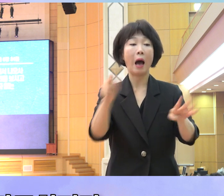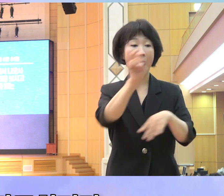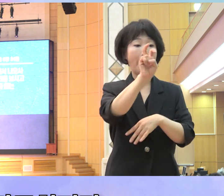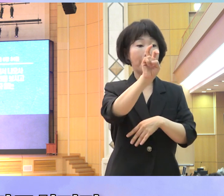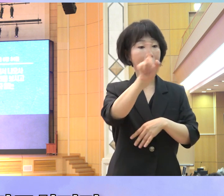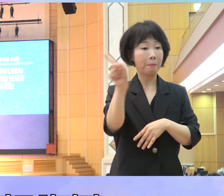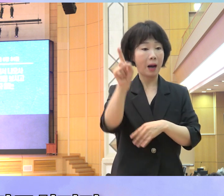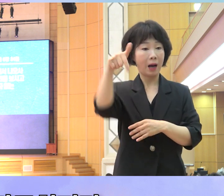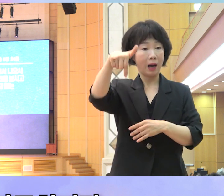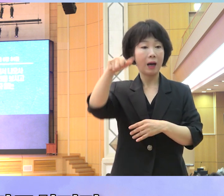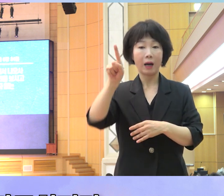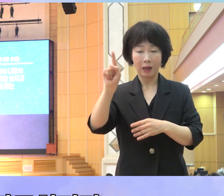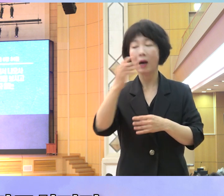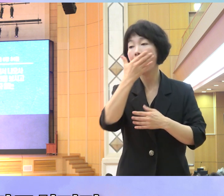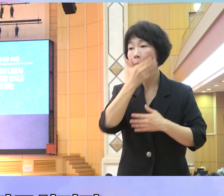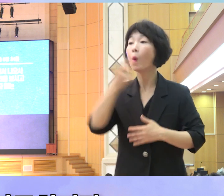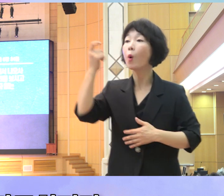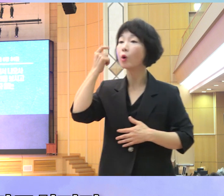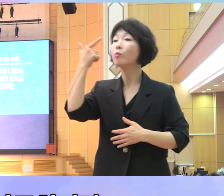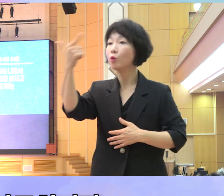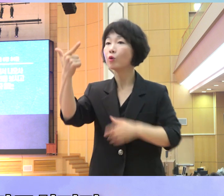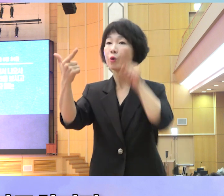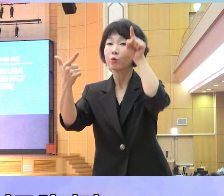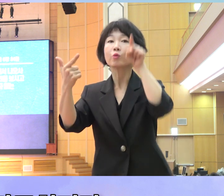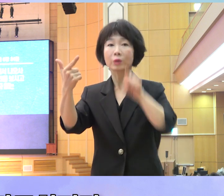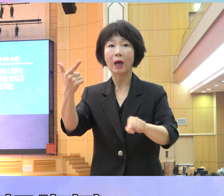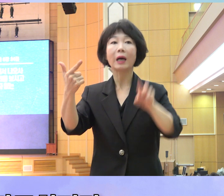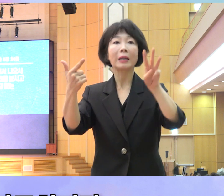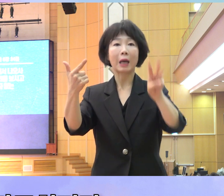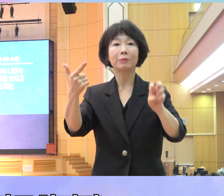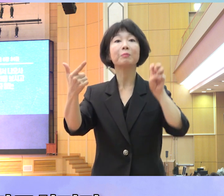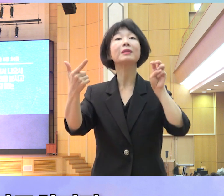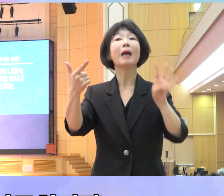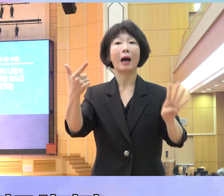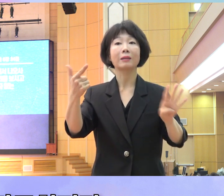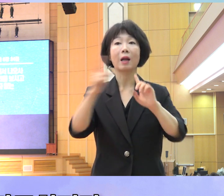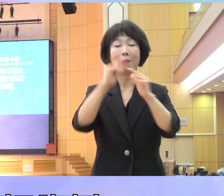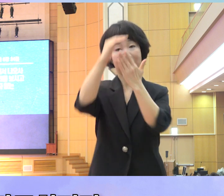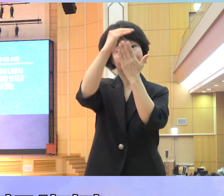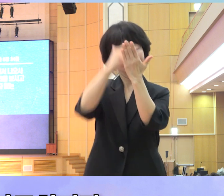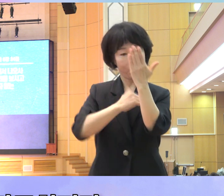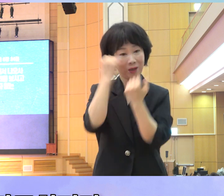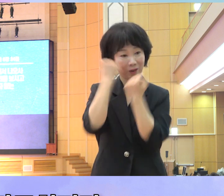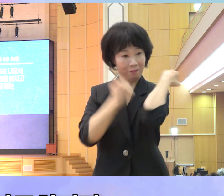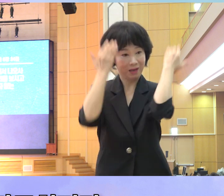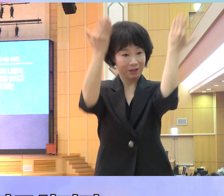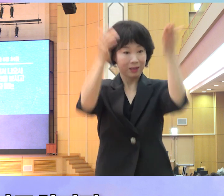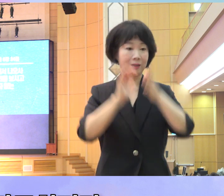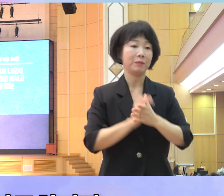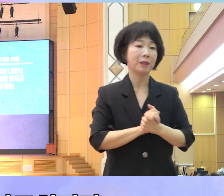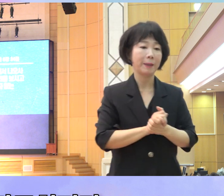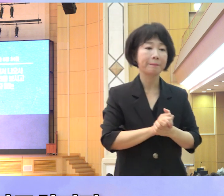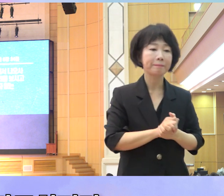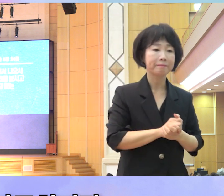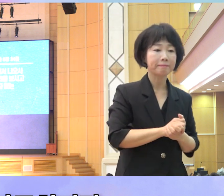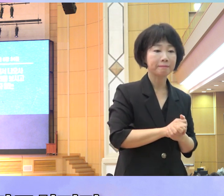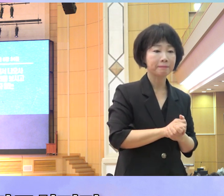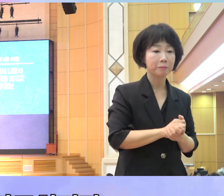신약성경 63페이지 마가복음 6장 34절 말씀입니다. 말씀